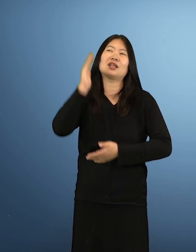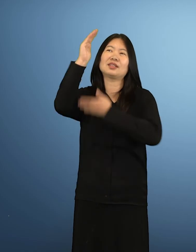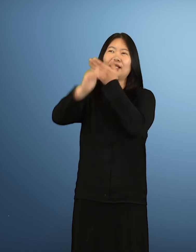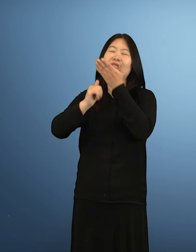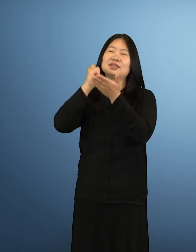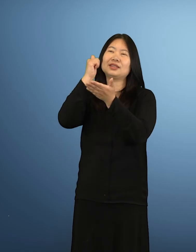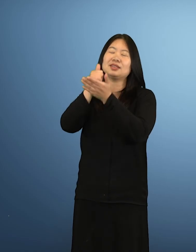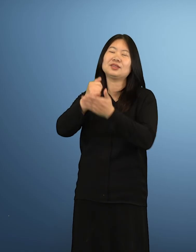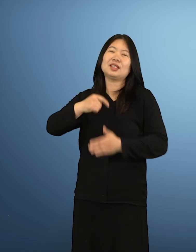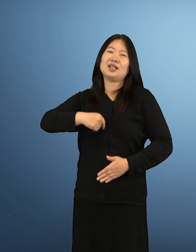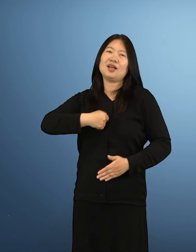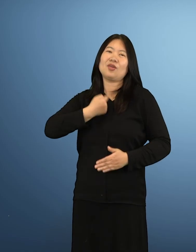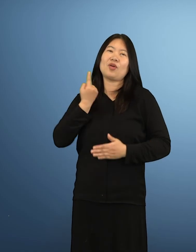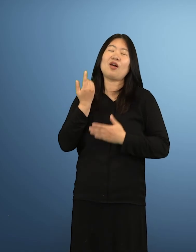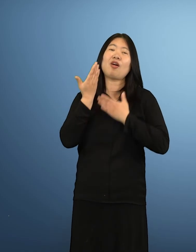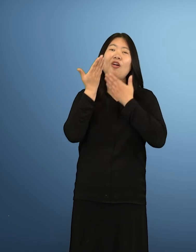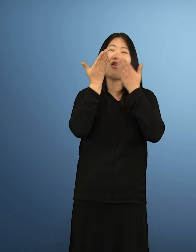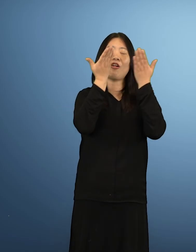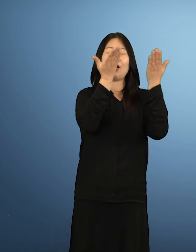자신을